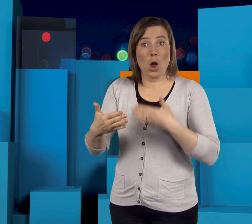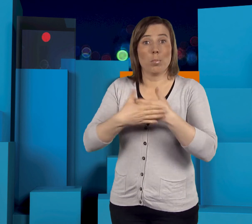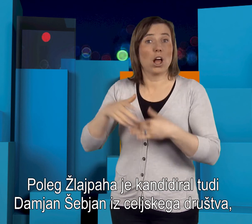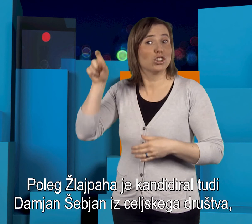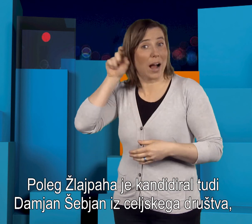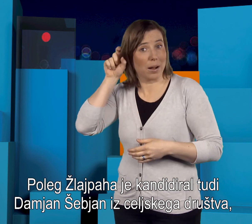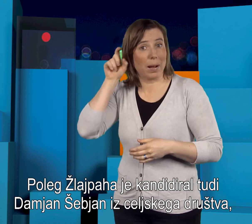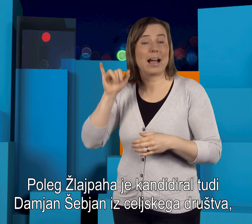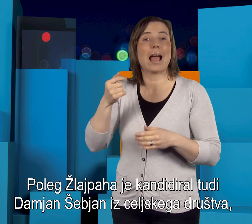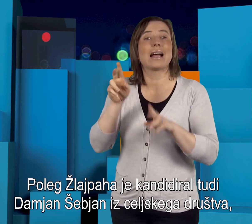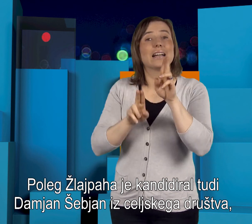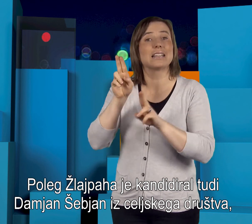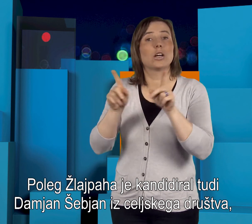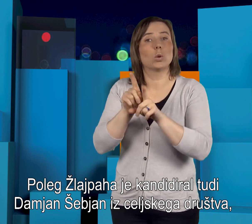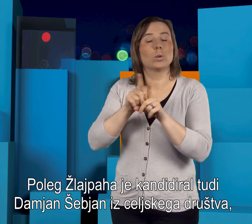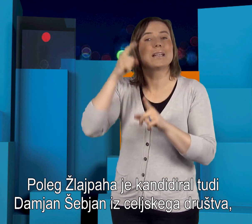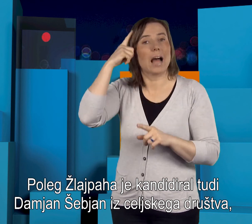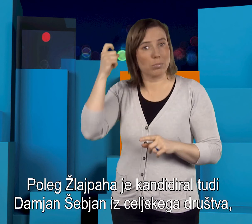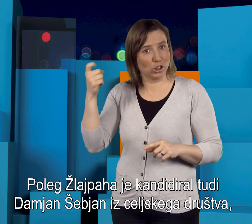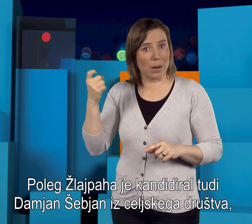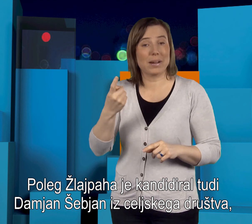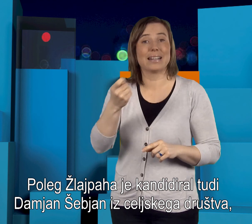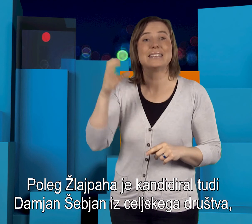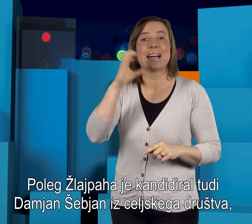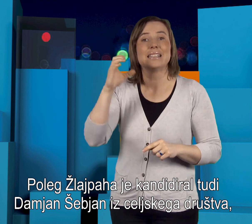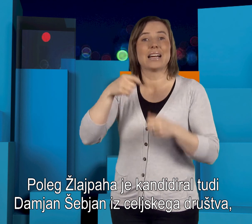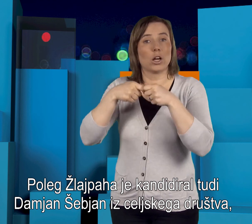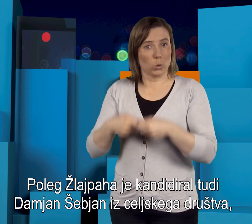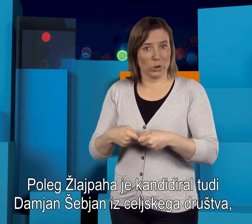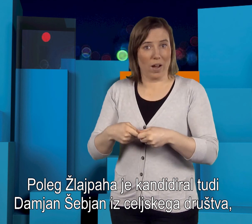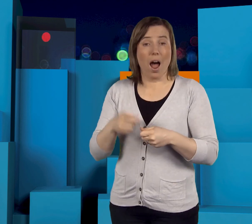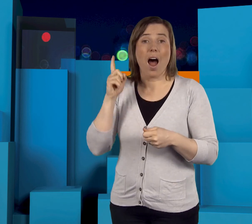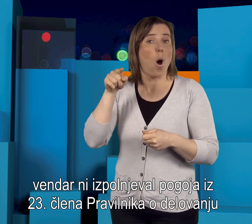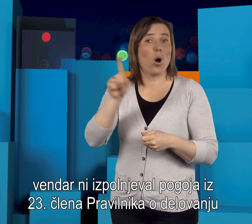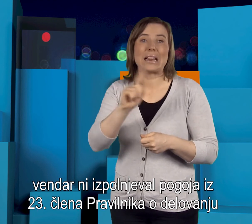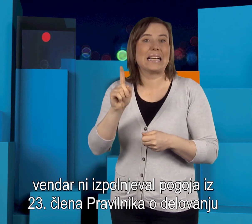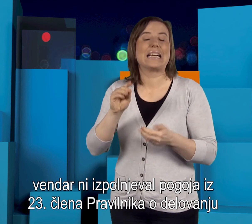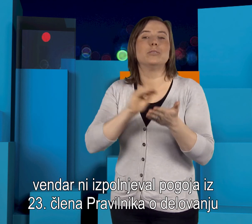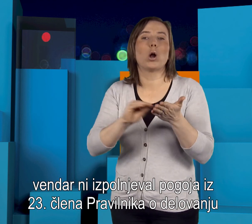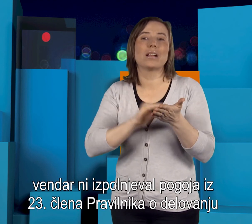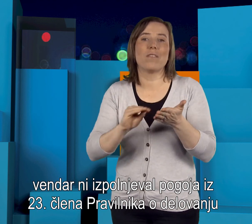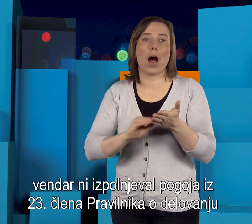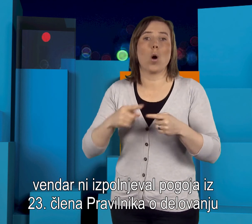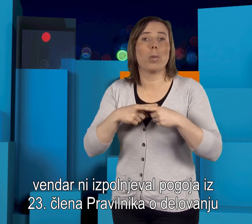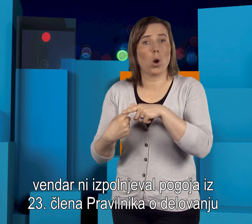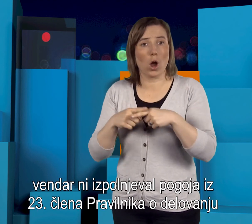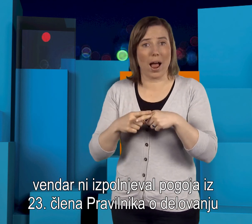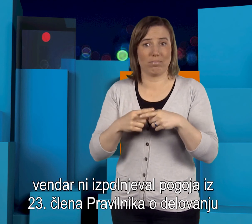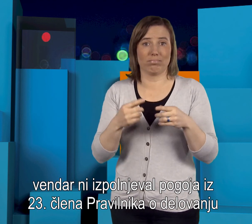Poleg Žlajpaha je kandidiral tudi Damjan Šebjan iz celjskega društva, vendar ni izpolnjeval pogoja iz